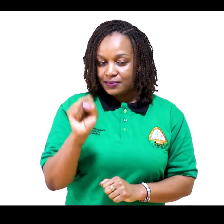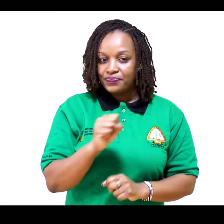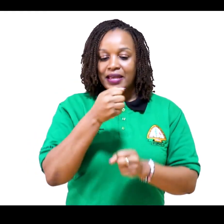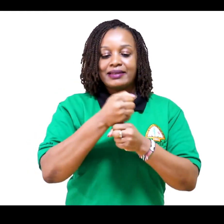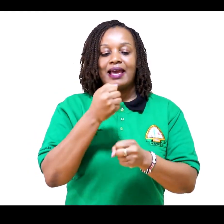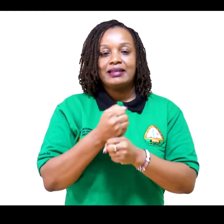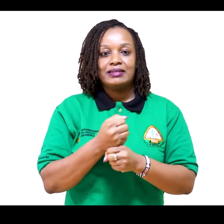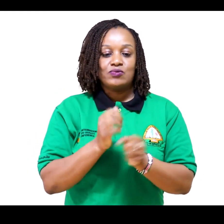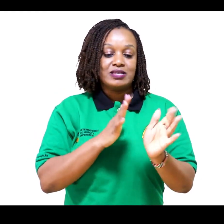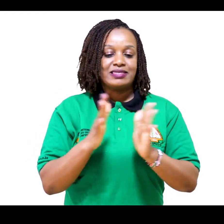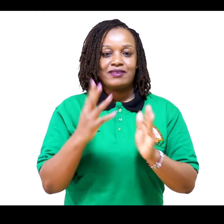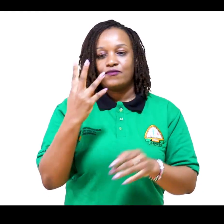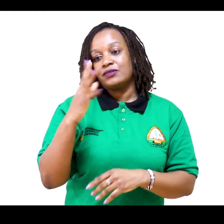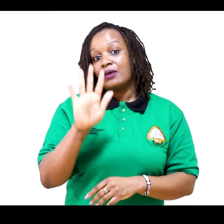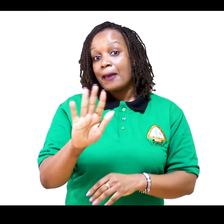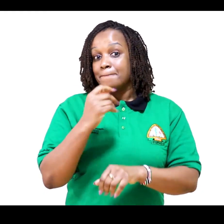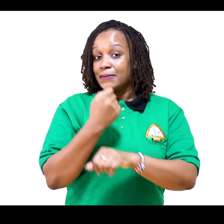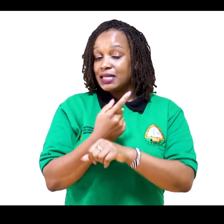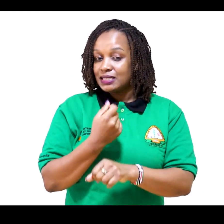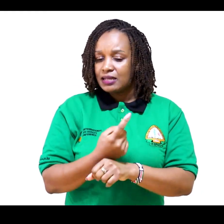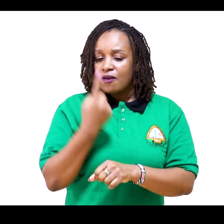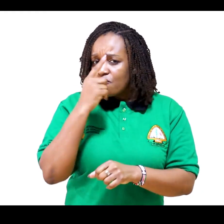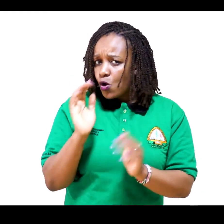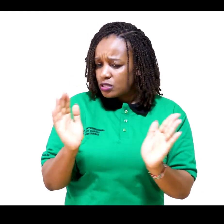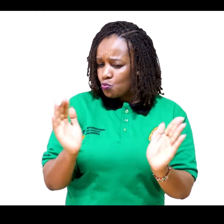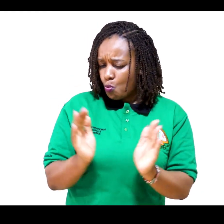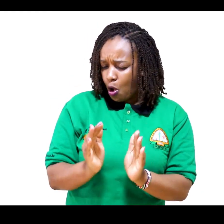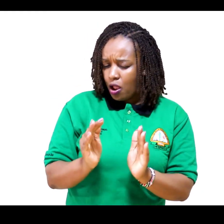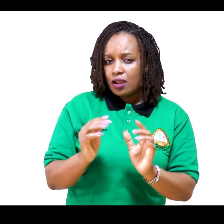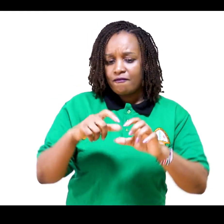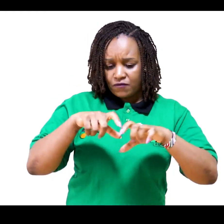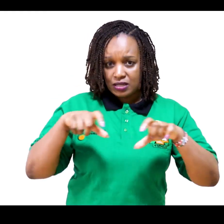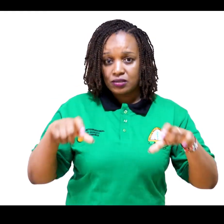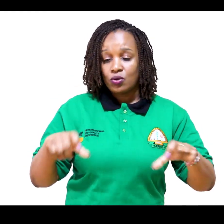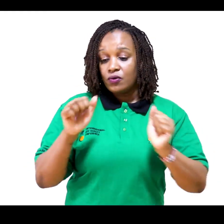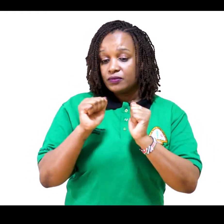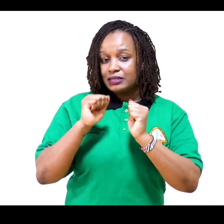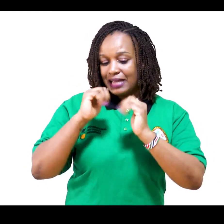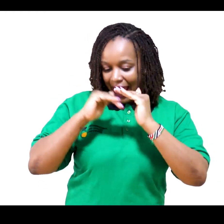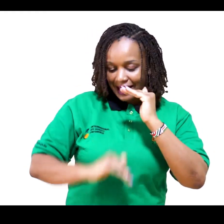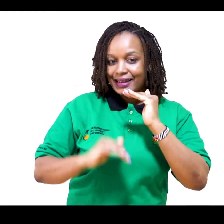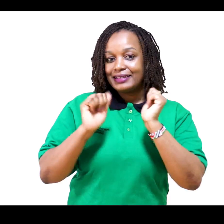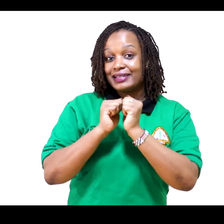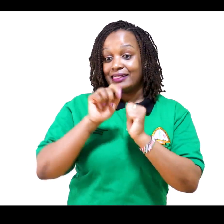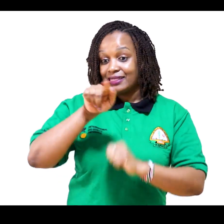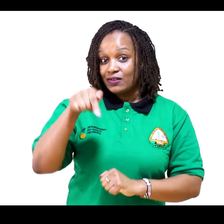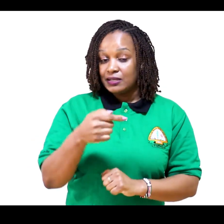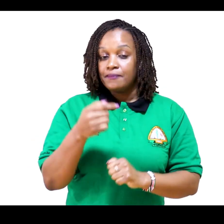kwa dakika 45. Kwa chombo kidogo cha chini ya tani 10 ikijumuisha majahazi